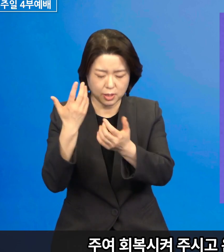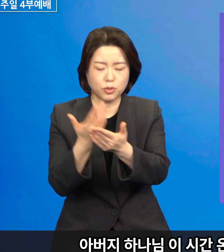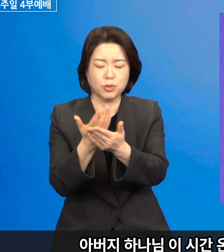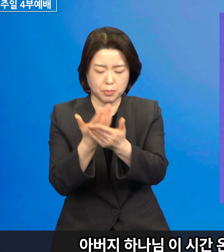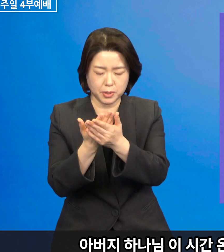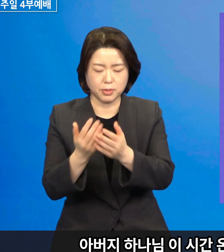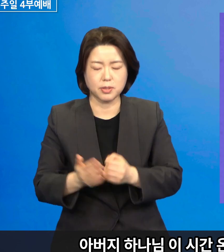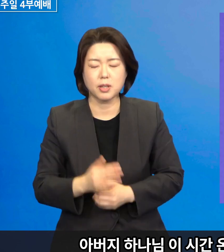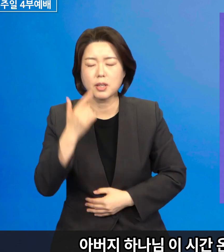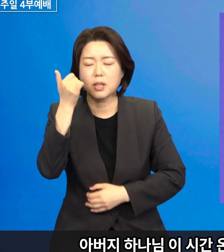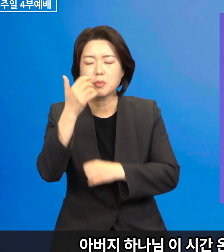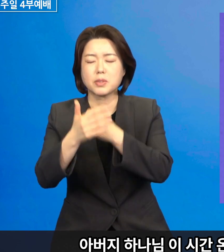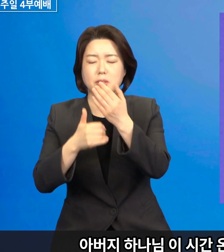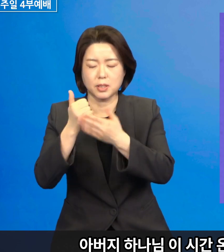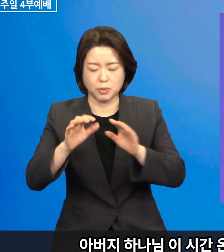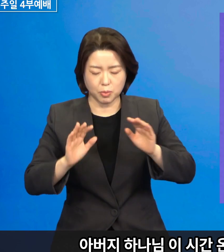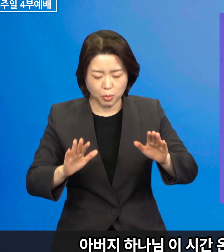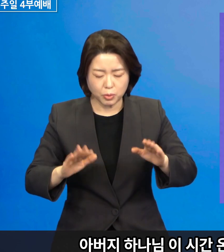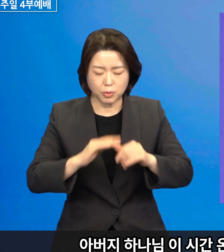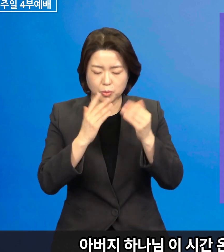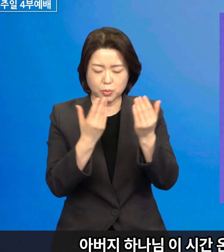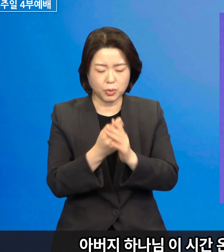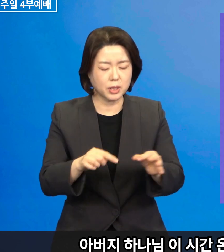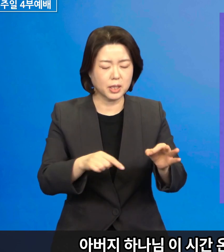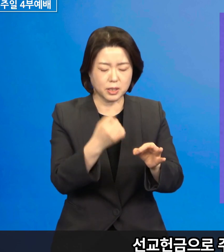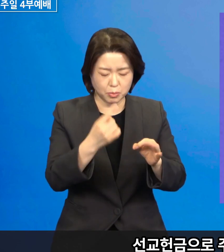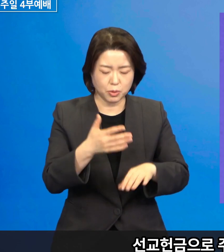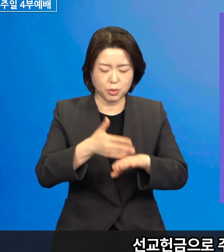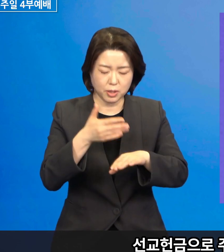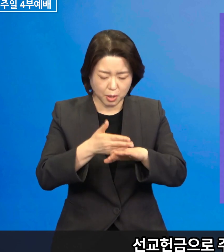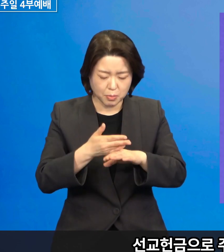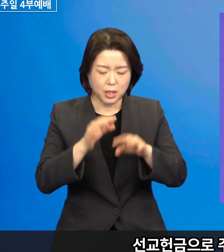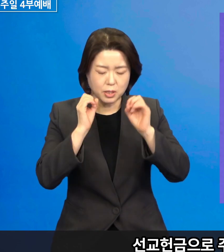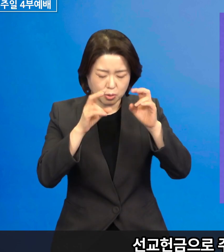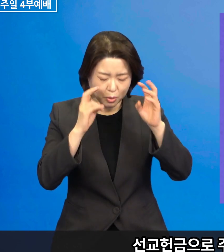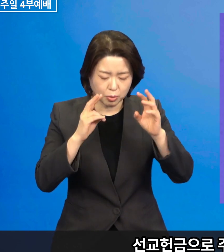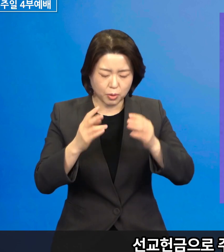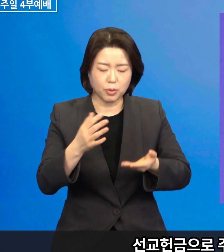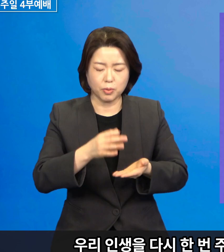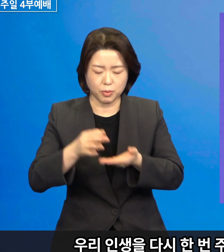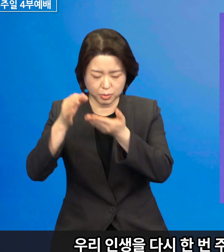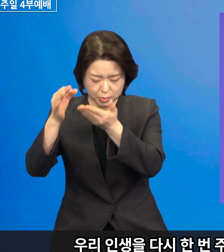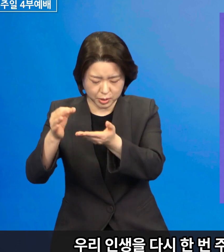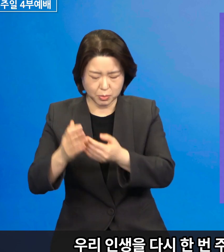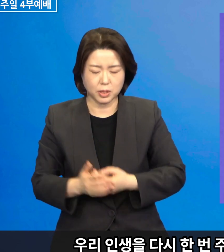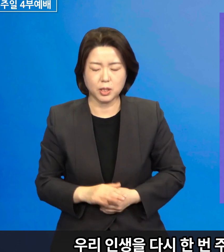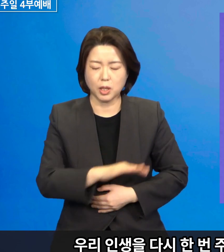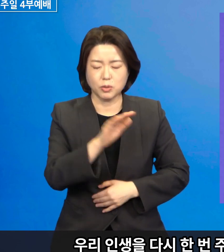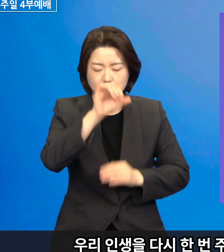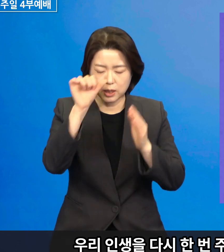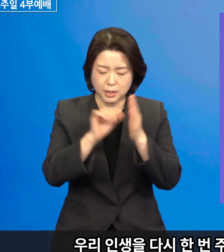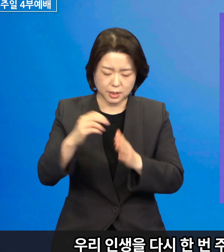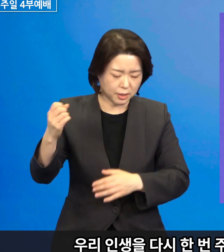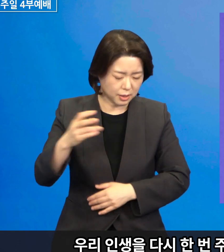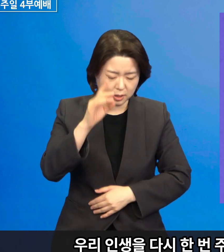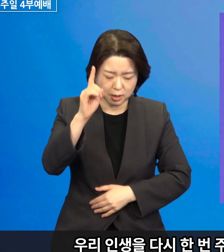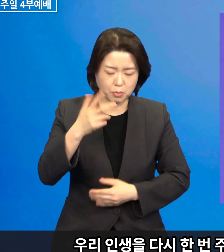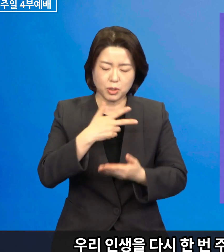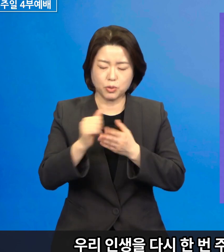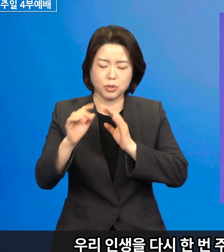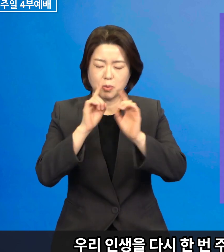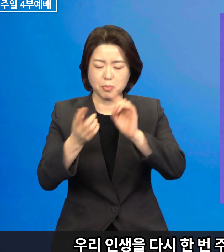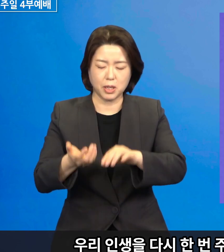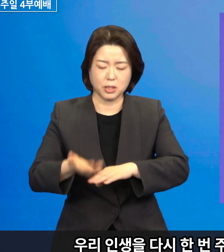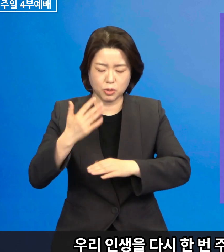주시옵소서. 아버지 하나님, 이 시간 온전한 10의 1조와 감사헌금과 성경금으로 주님께 올려드리며 우리 인생을 다시 한번 주의 말씀